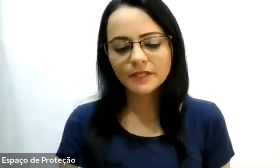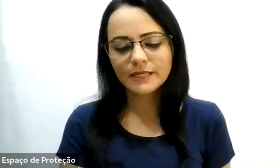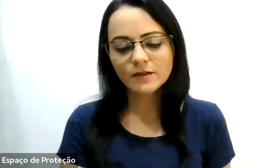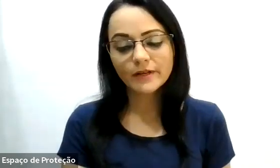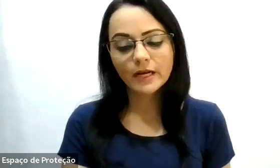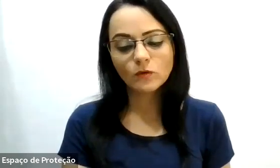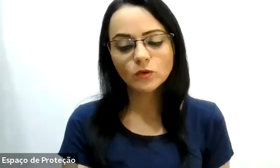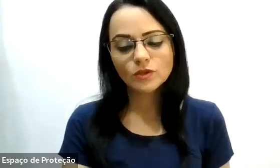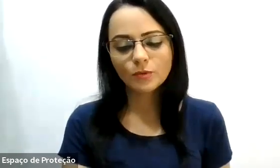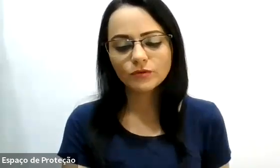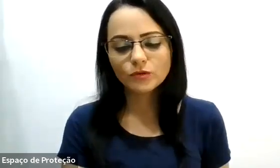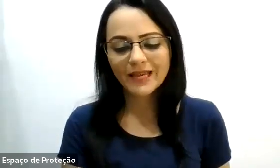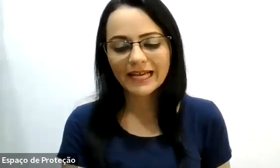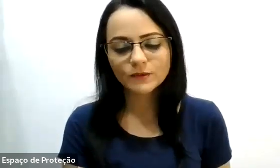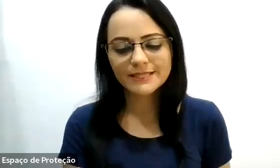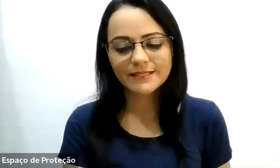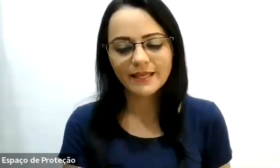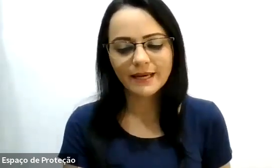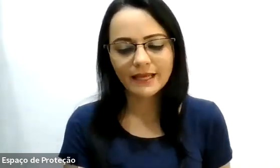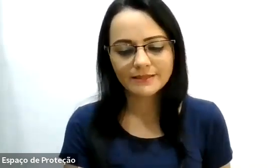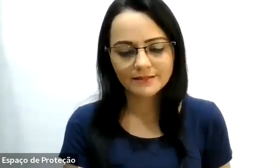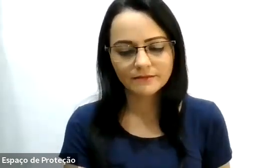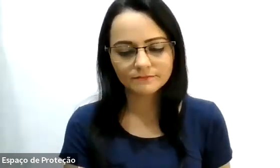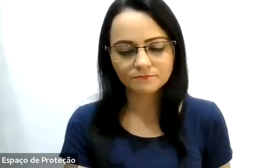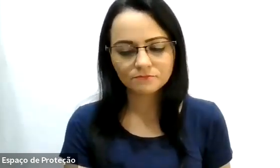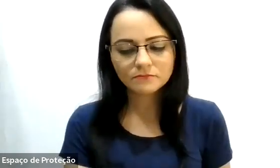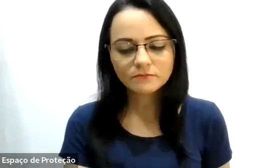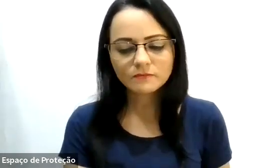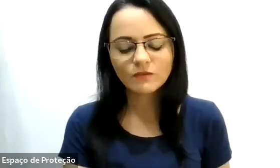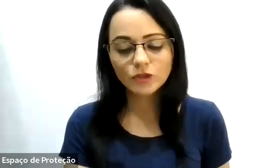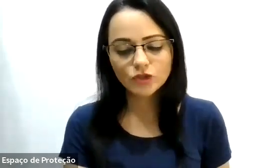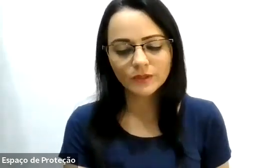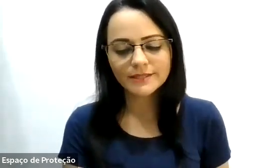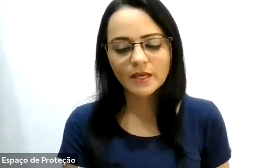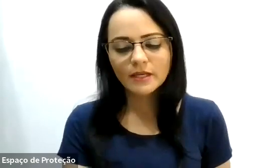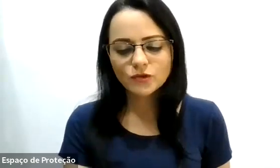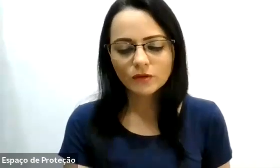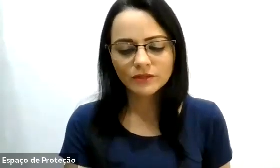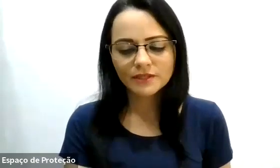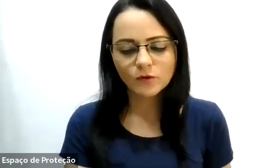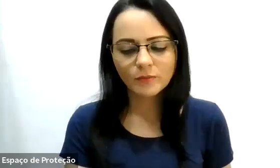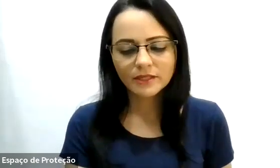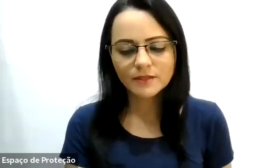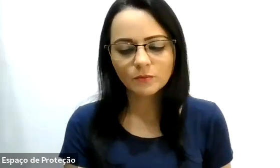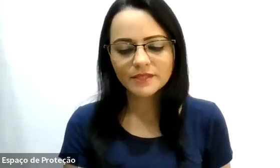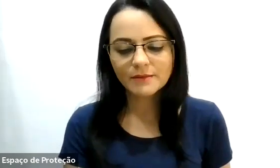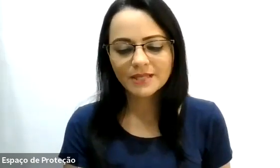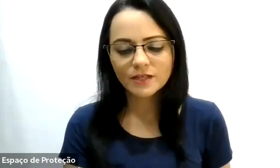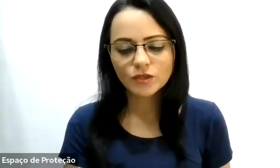Ele salvará o seu povo dos pecados deles. 22. Isso aconteceu para que se cumprisse a mensagem que o